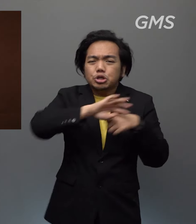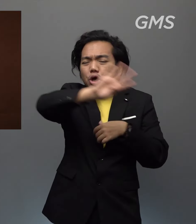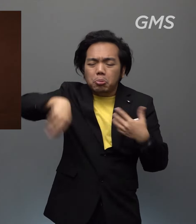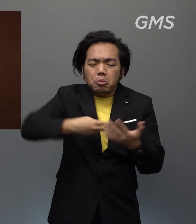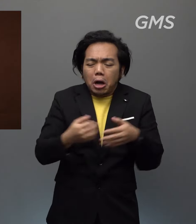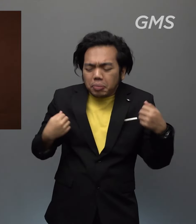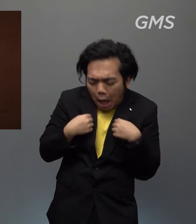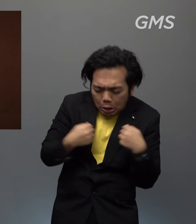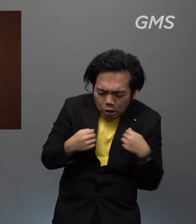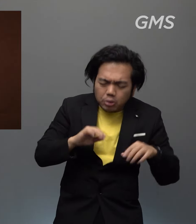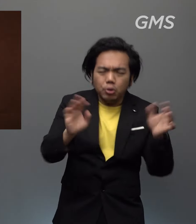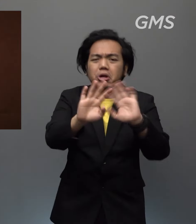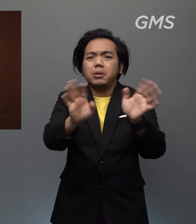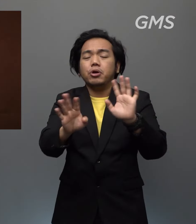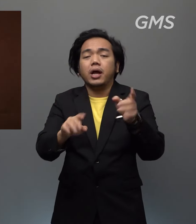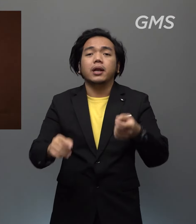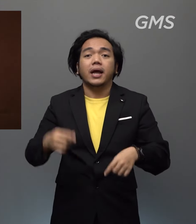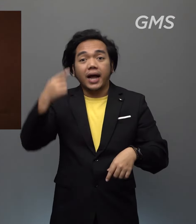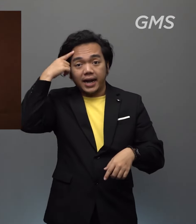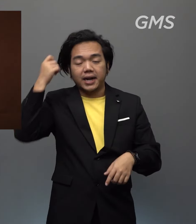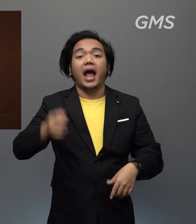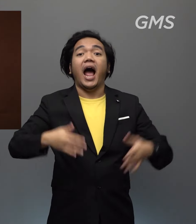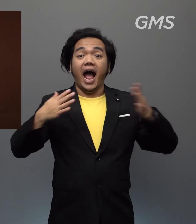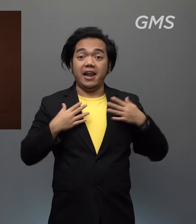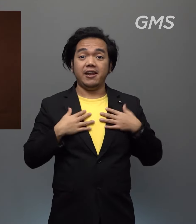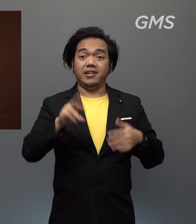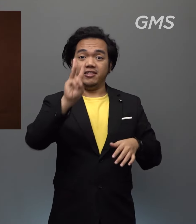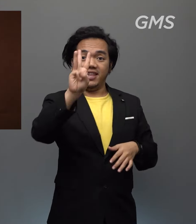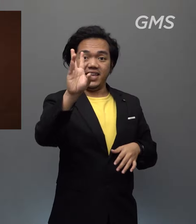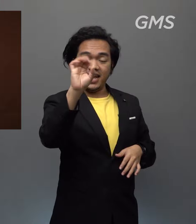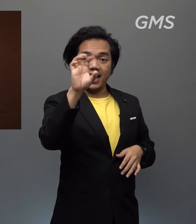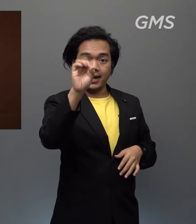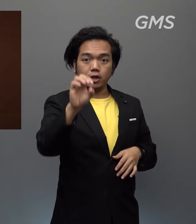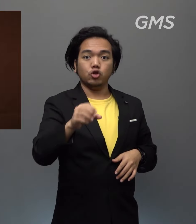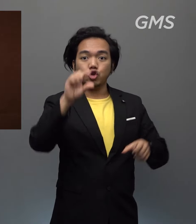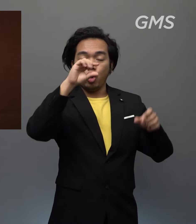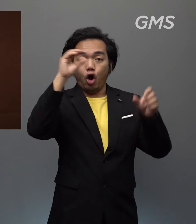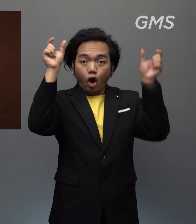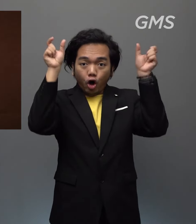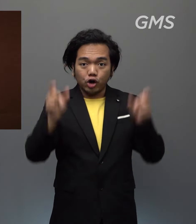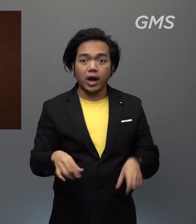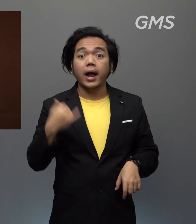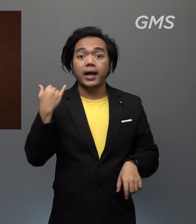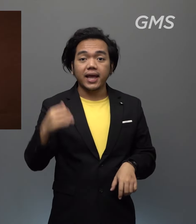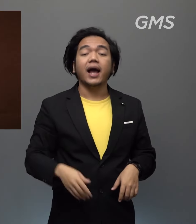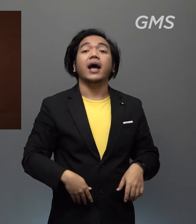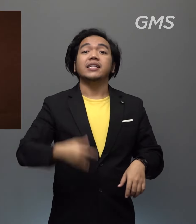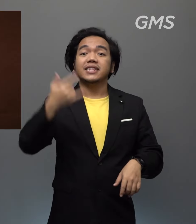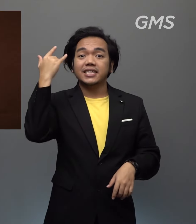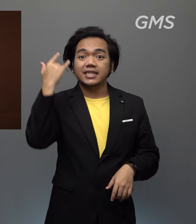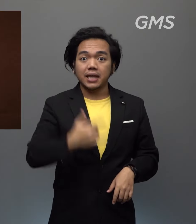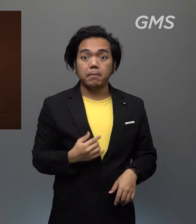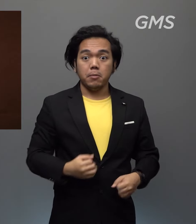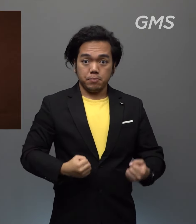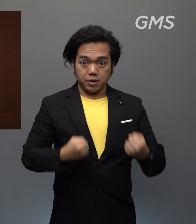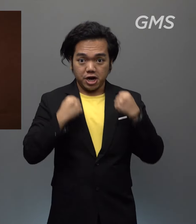hebat di antara sekerumunan orang itu yang ditemukan oleh Gideon oleh karena